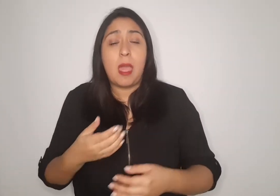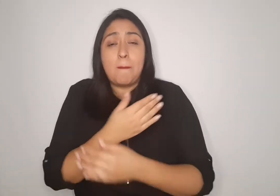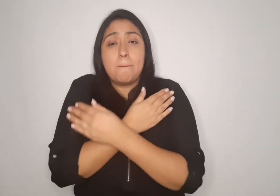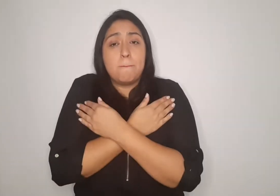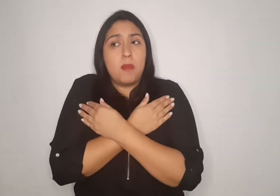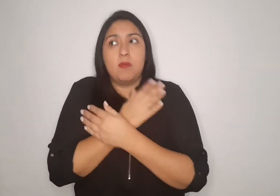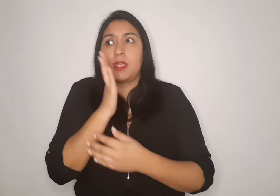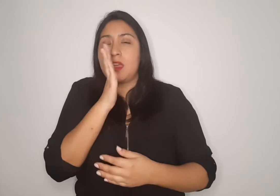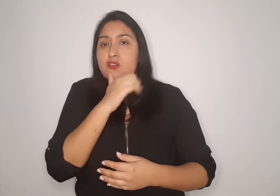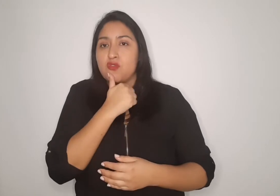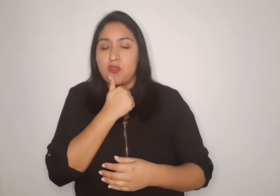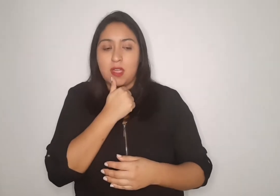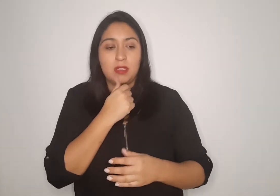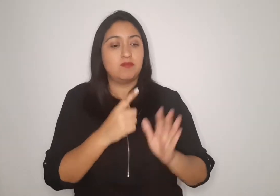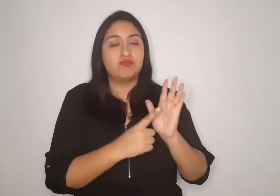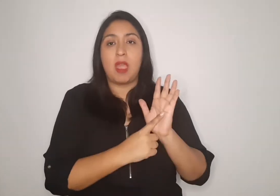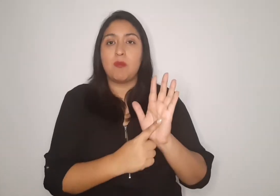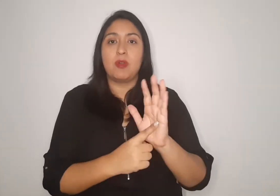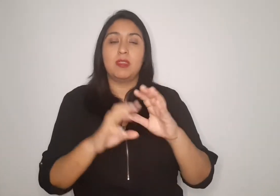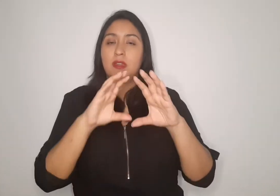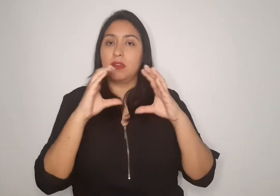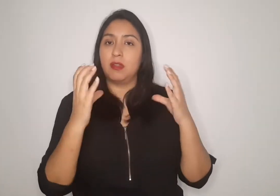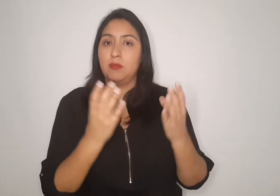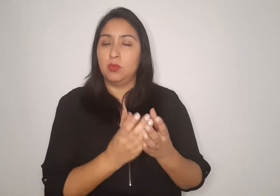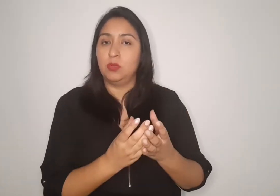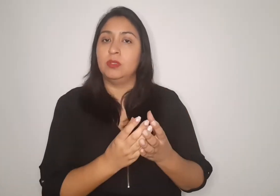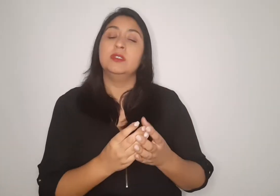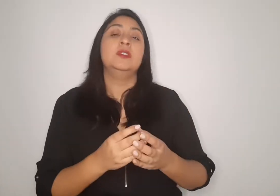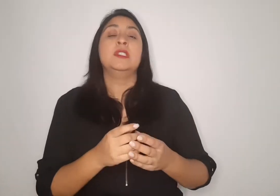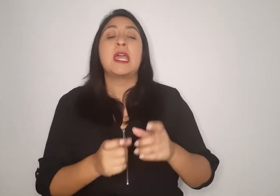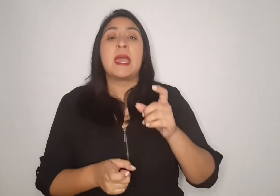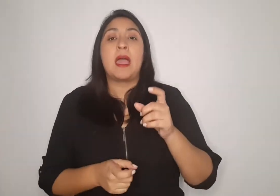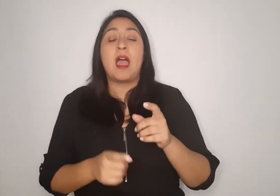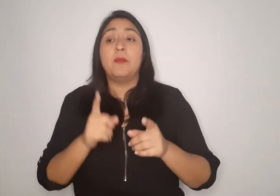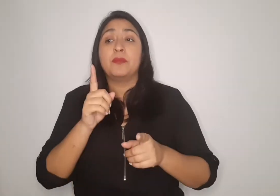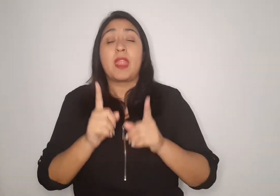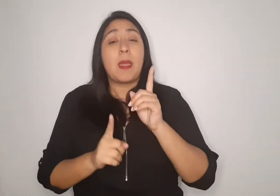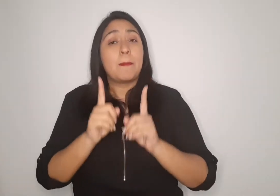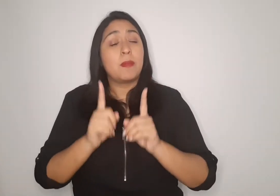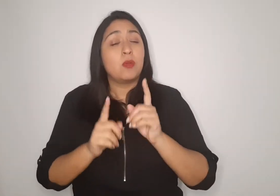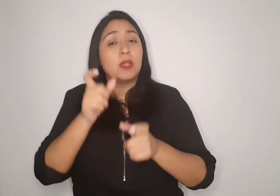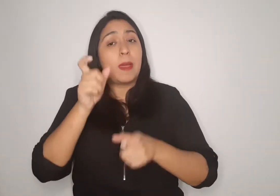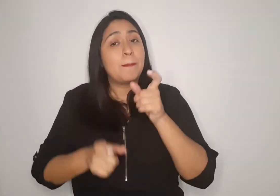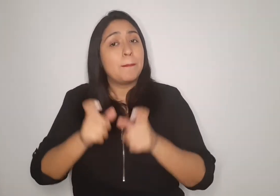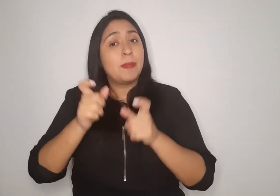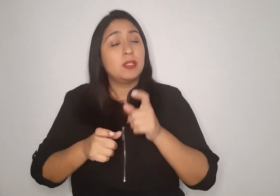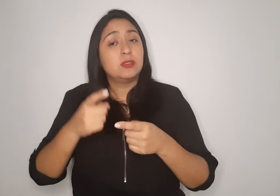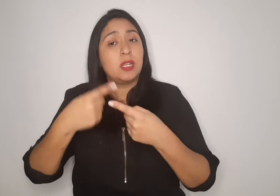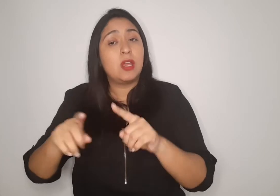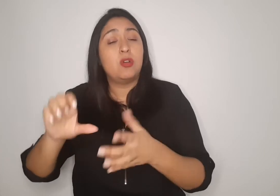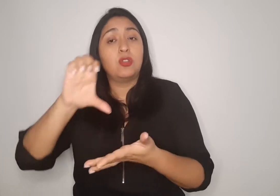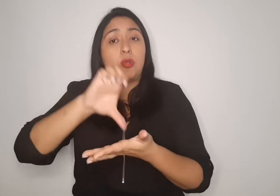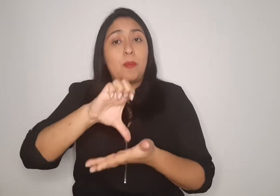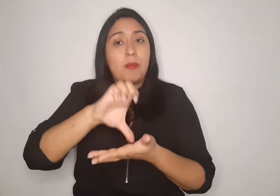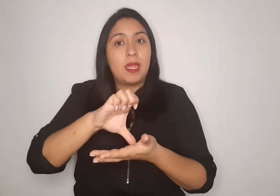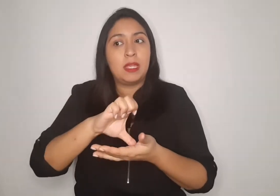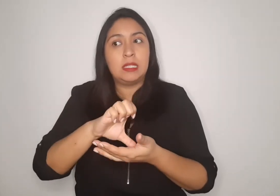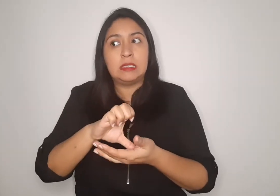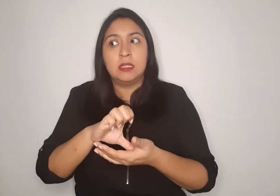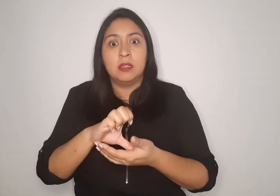extrañaban mucho de que hubieran momias, ¿no? En esa época los niños se sorprendían de que